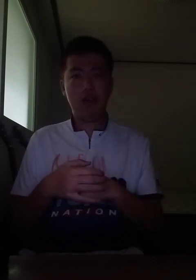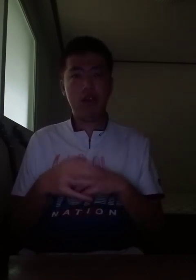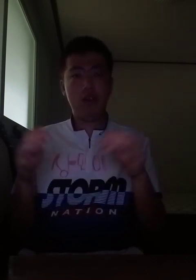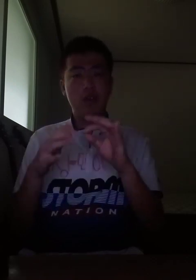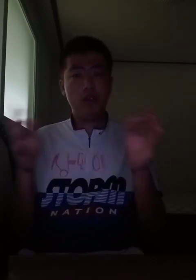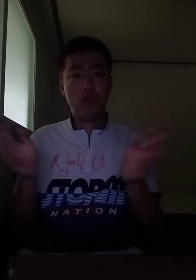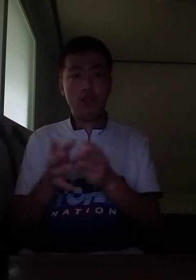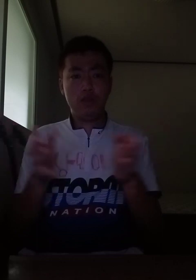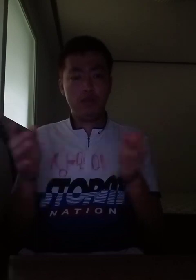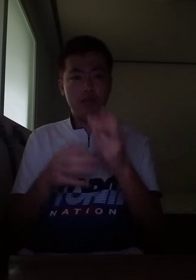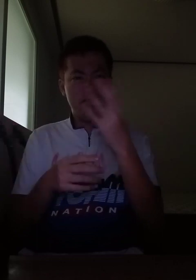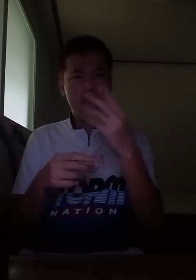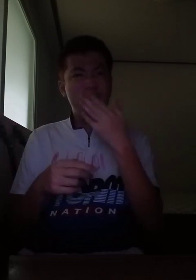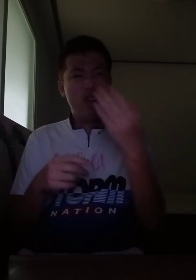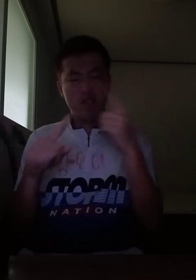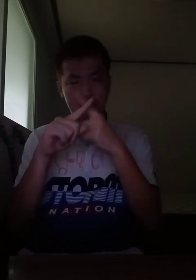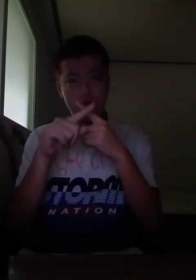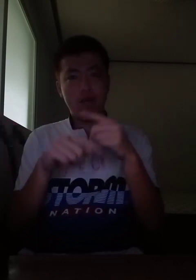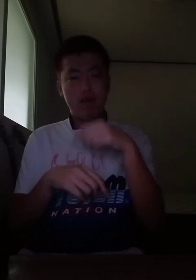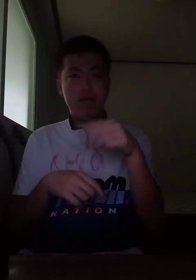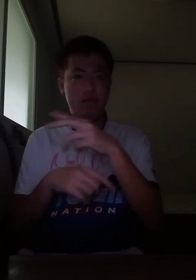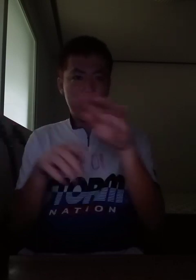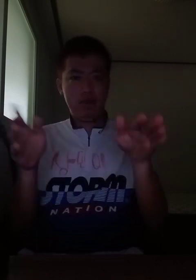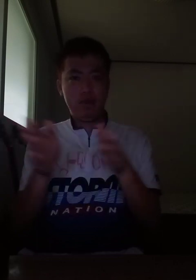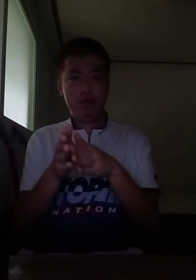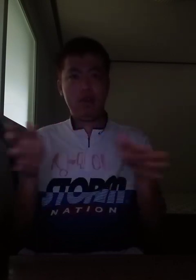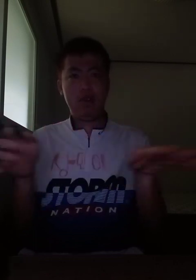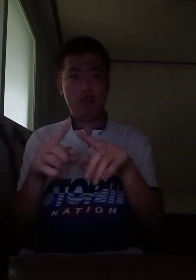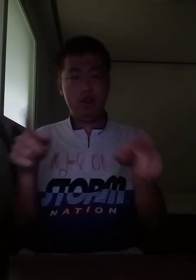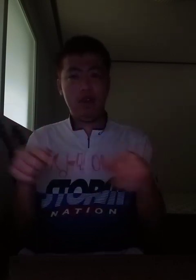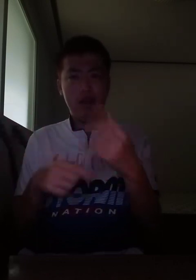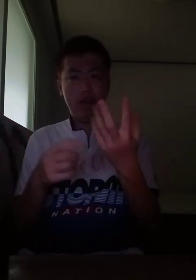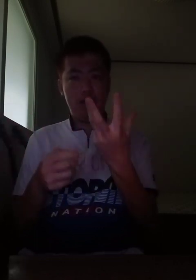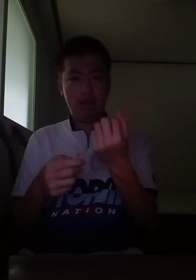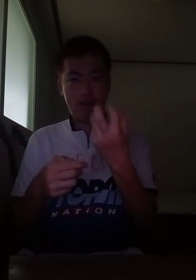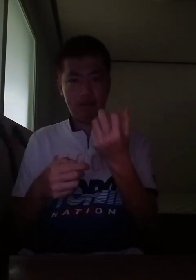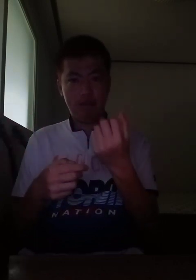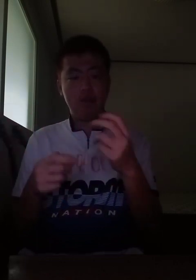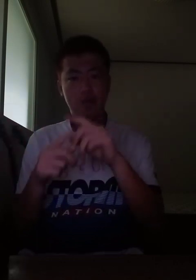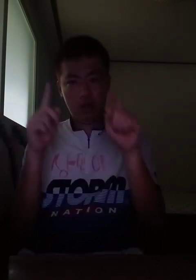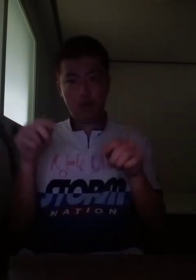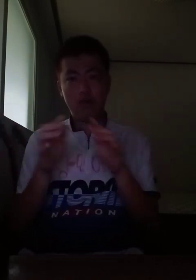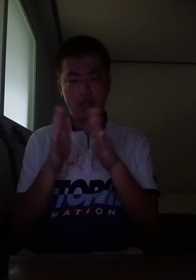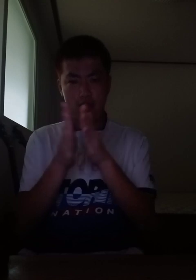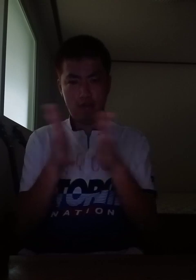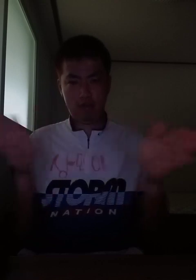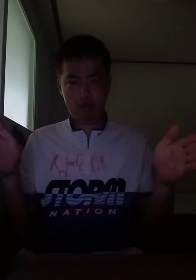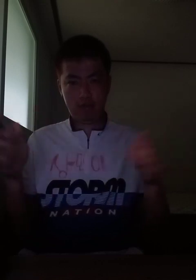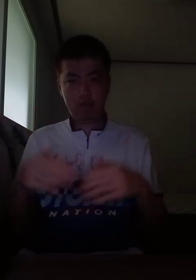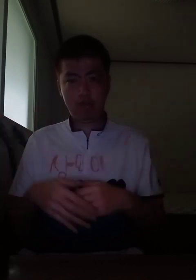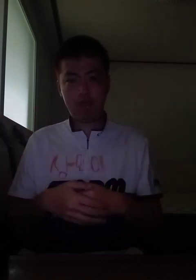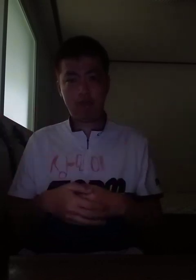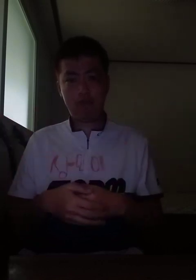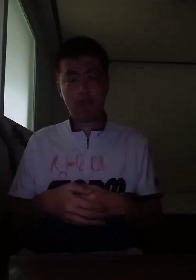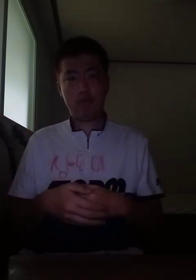경기도는 이 같은 묻지마식 범행을 막기 위해 공중 화장실에 안심 비상벨 설치 작업을 시작했습니다.